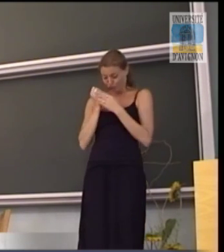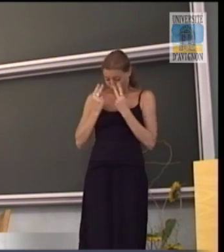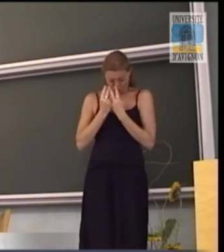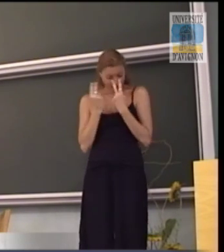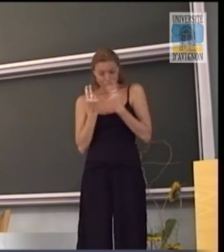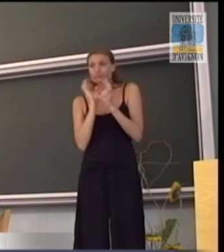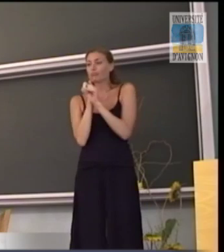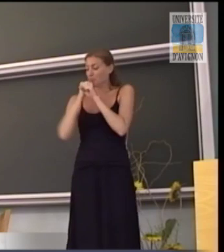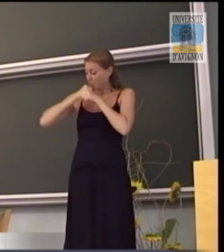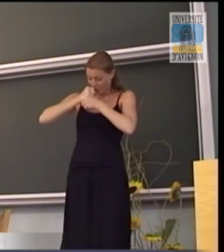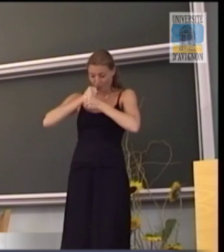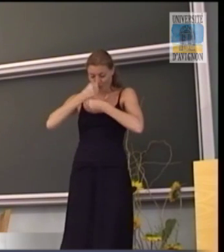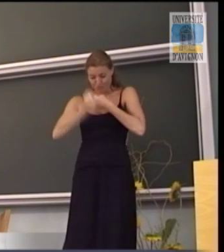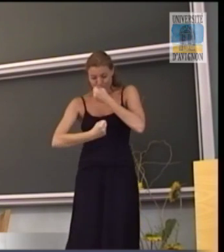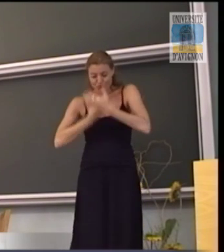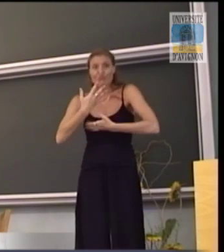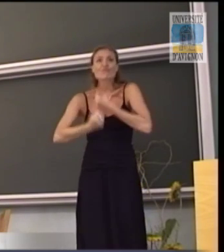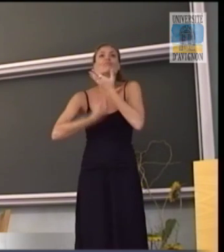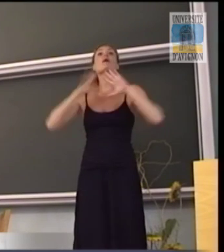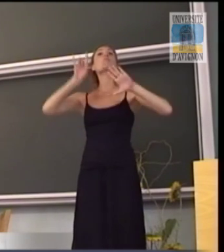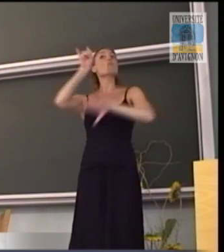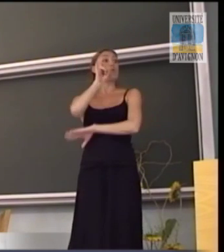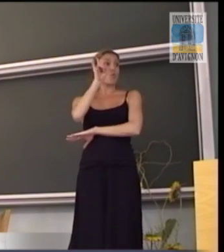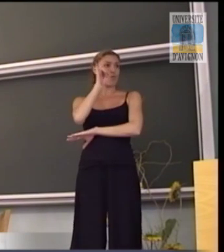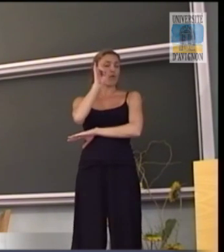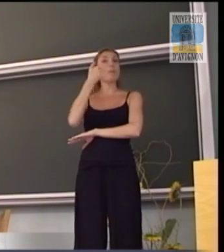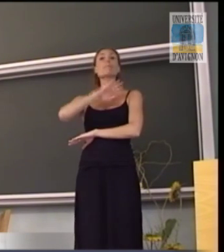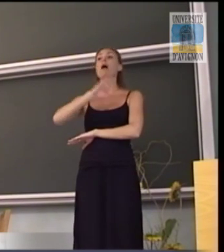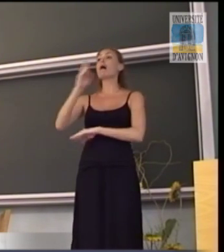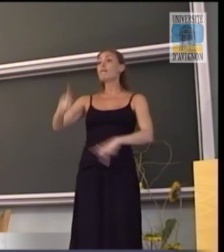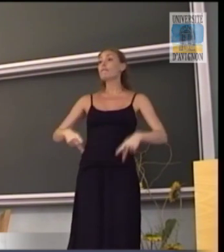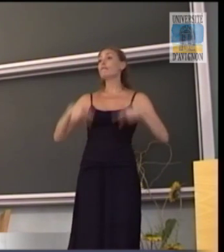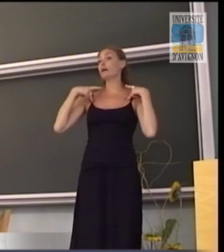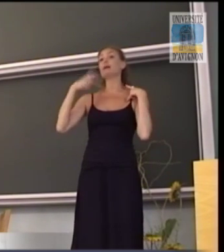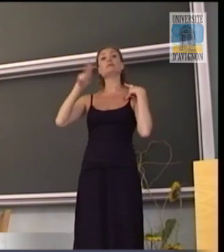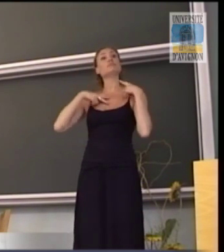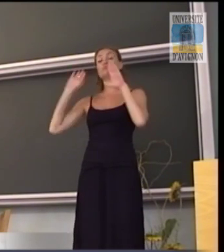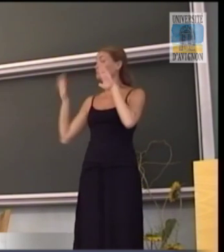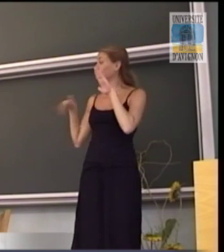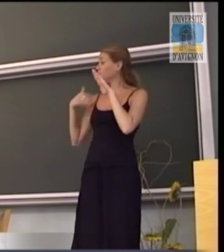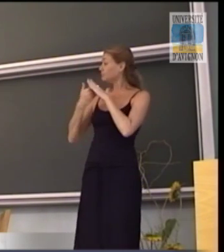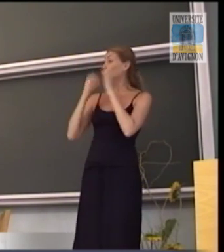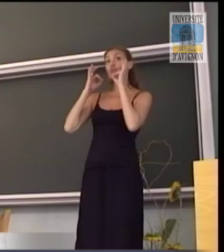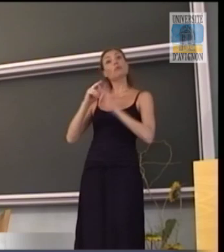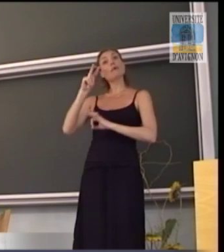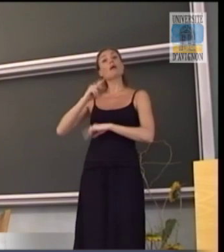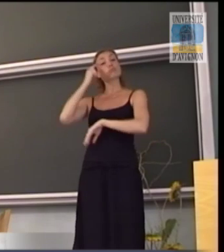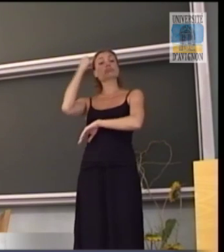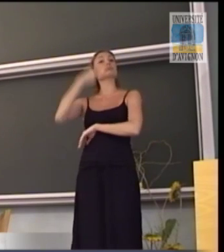ainsi faite que j'ai été interpellé et j'ai été extrêmement honoré, je suis très honoré d'être là